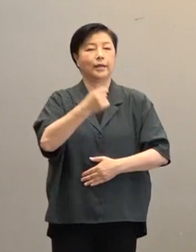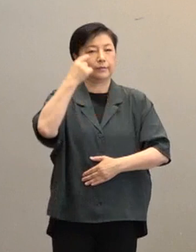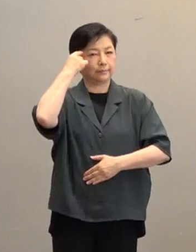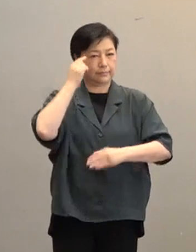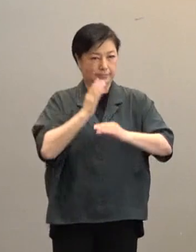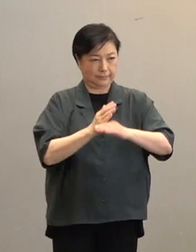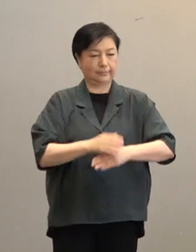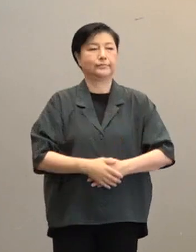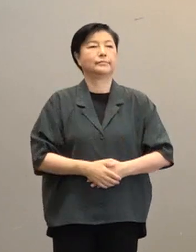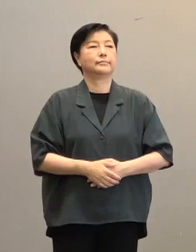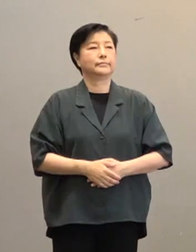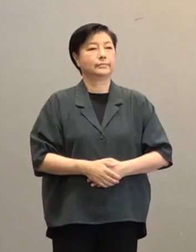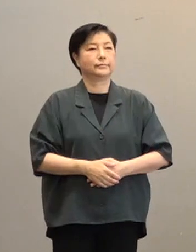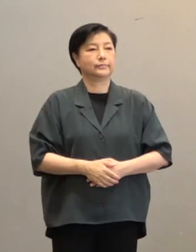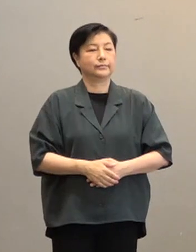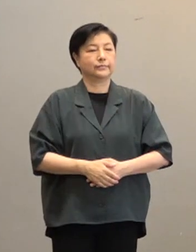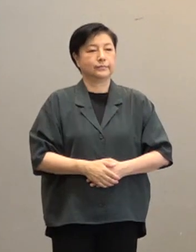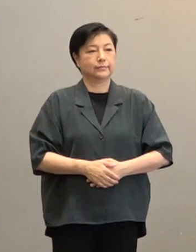ております。